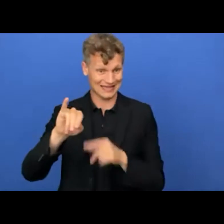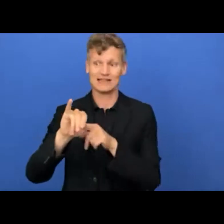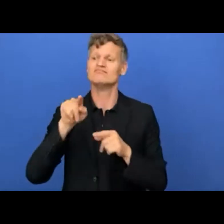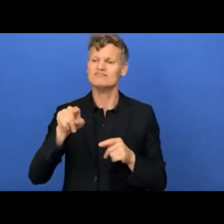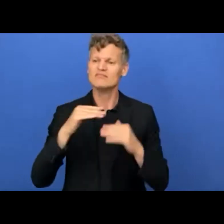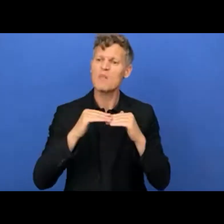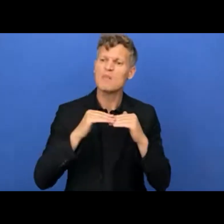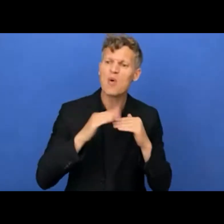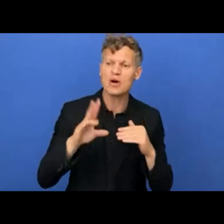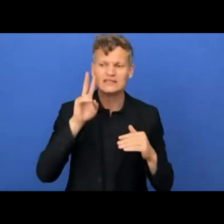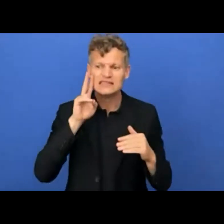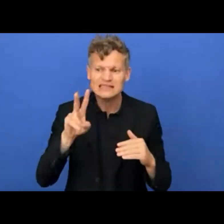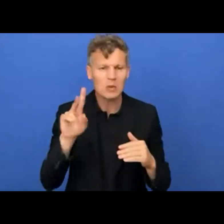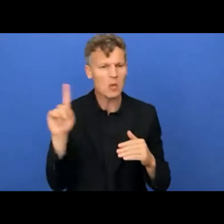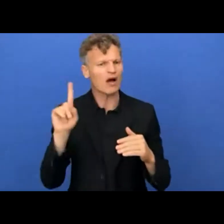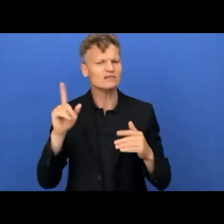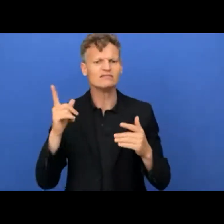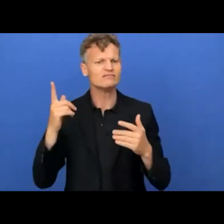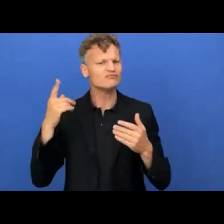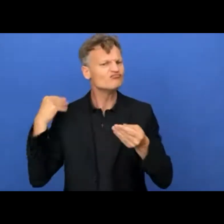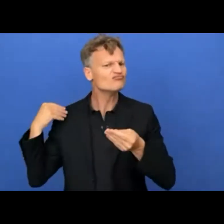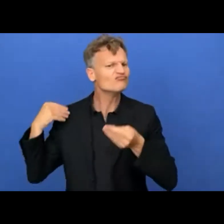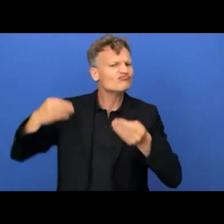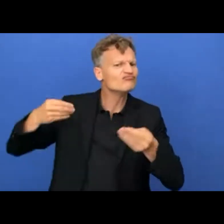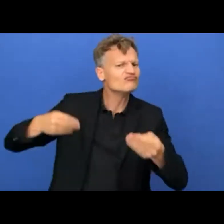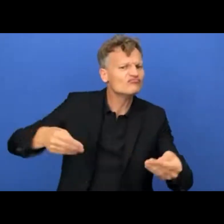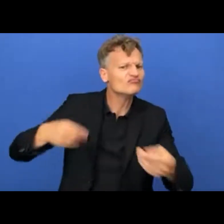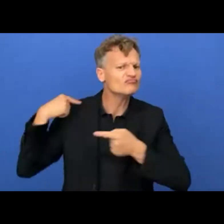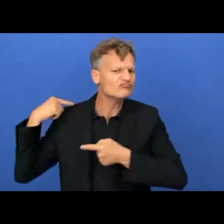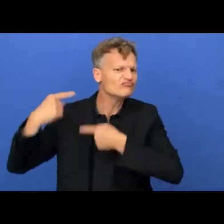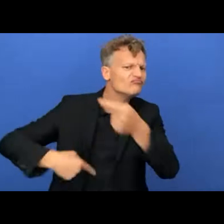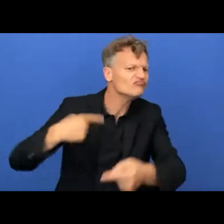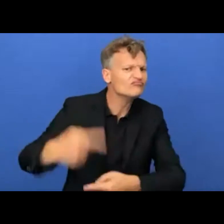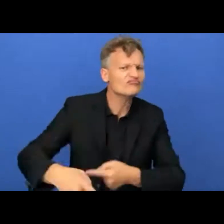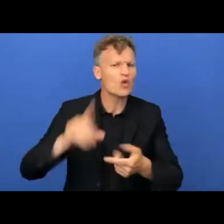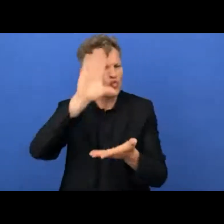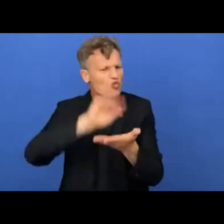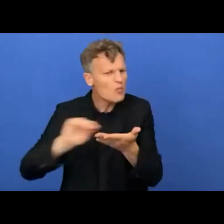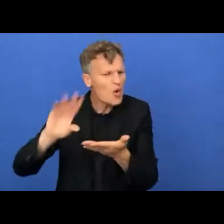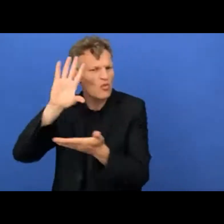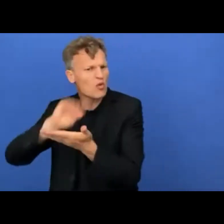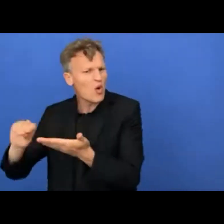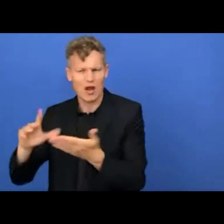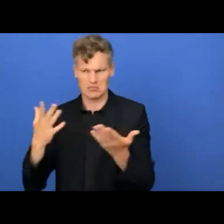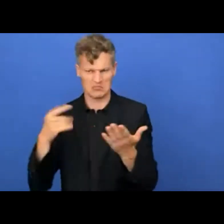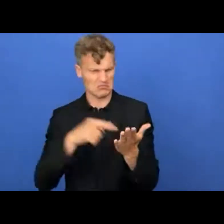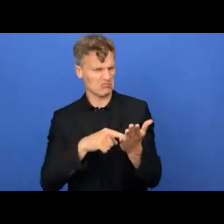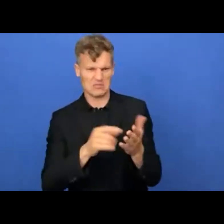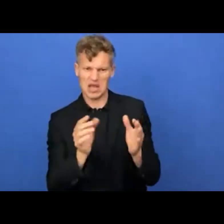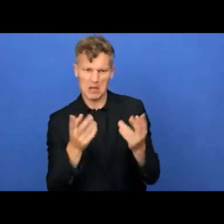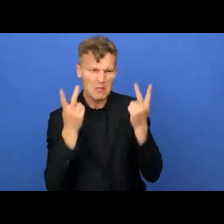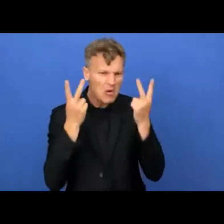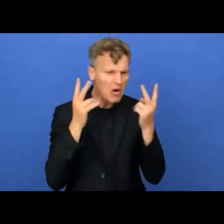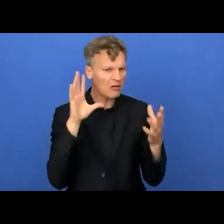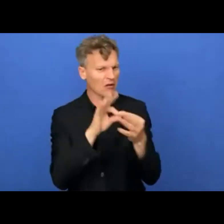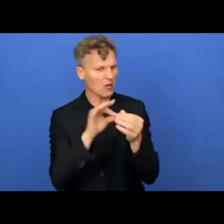directrice générale de l'UNESCO pour l'éducation, qui va nous parler du sujet et nous aider à comprendre pourquoi ces rapports sont importants pour les